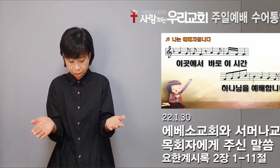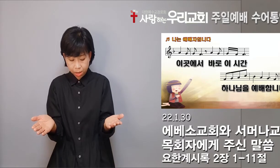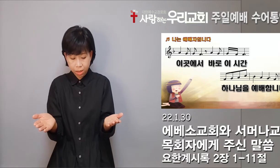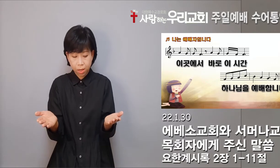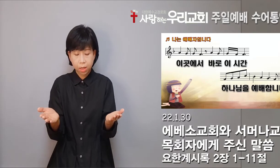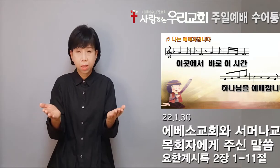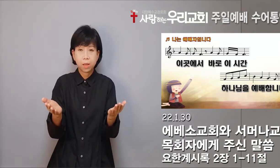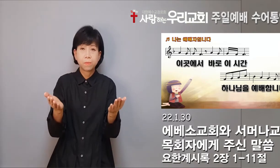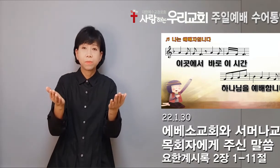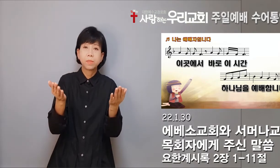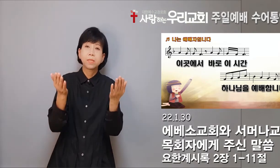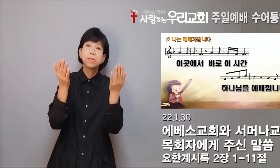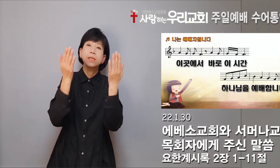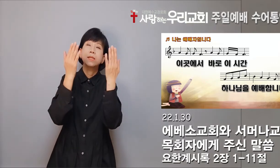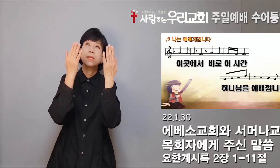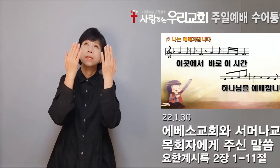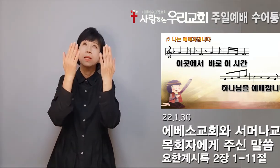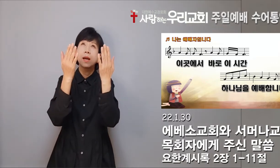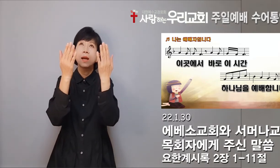예배하.